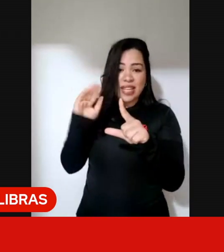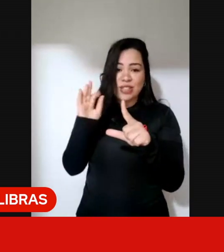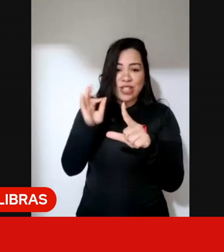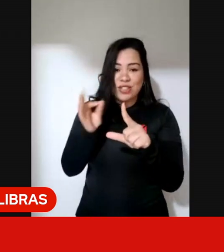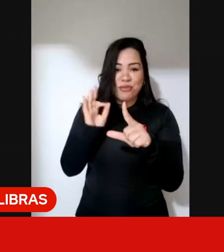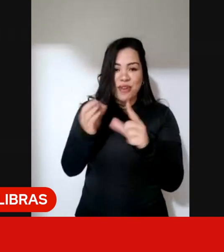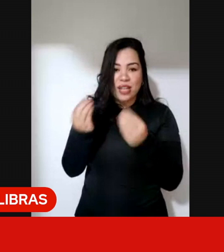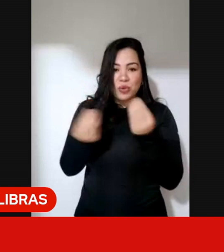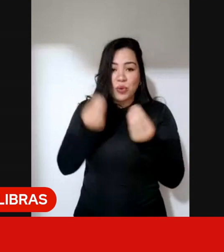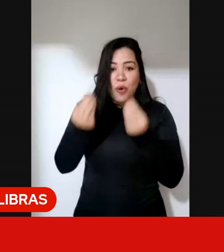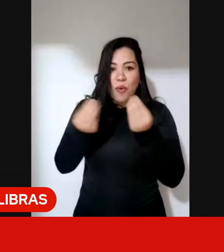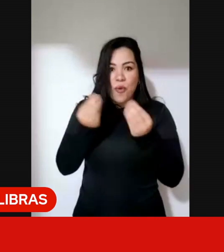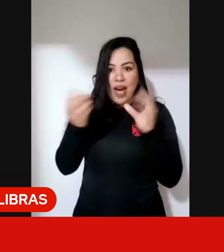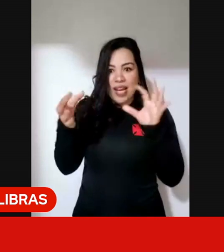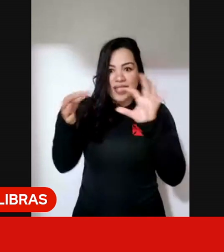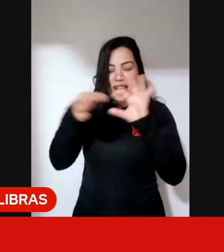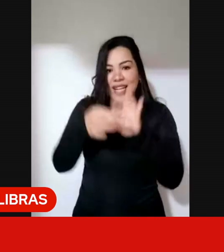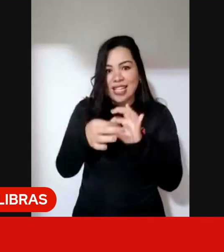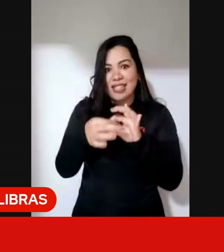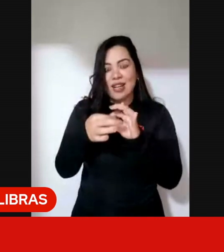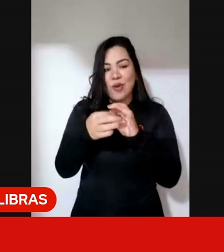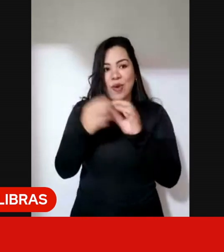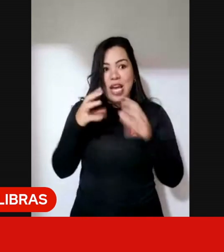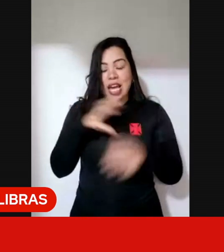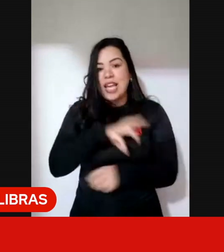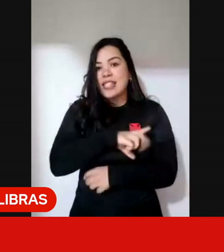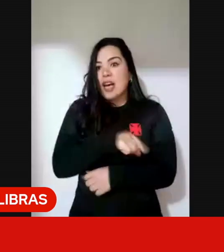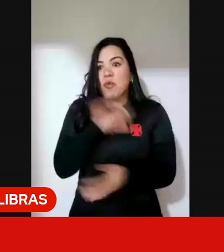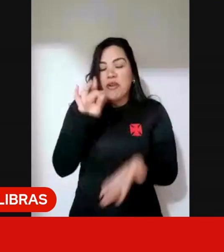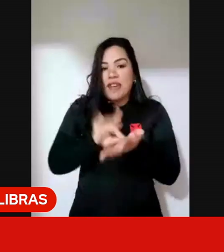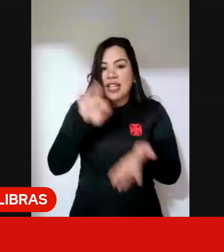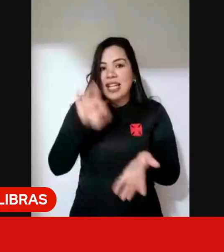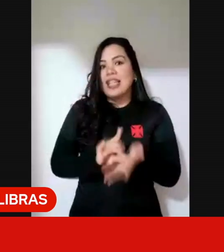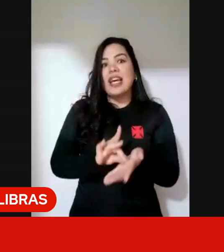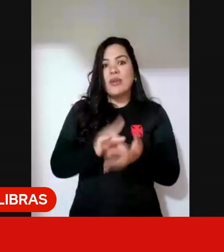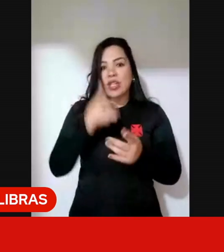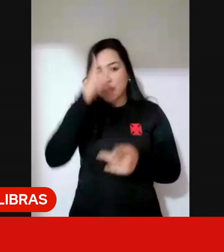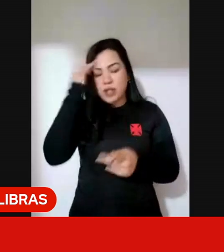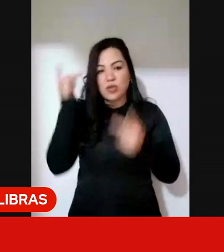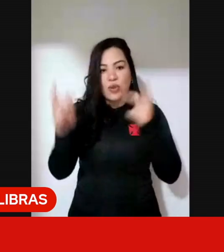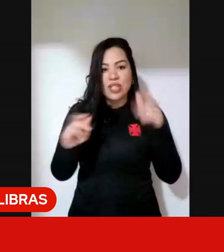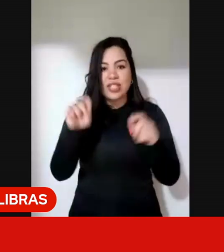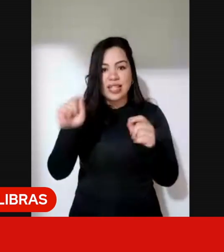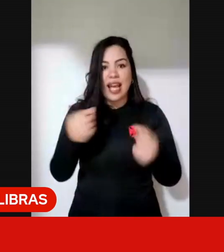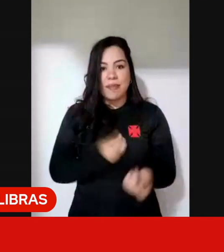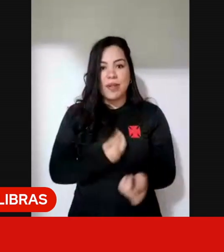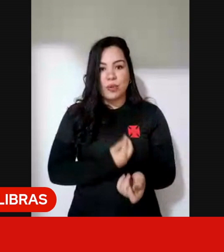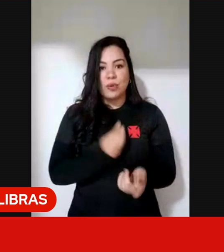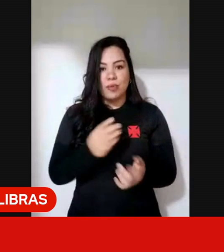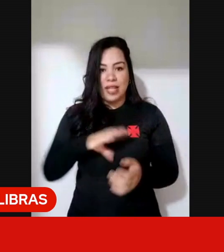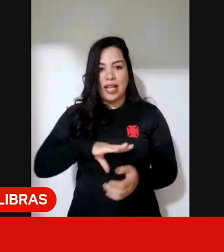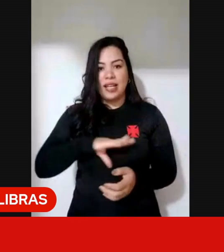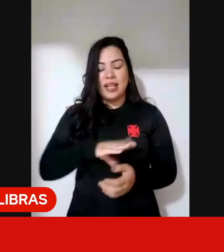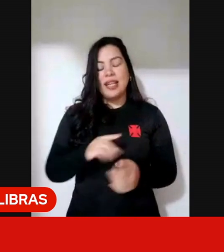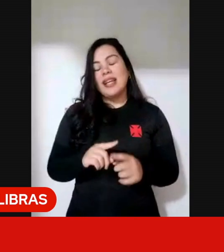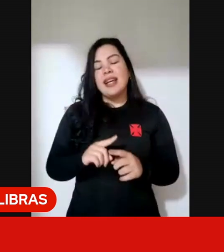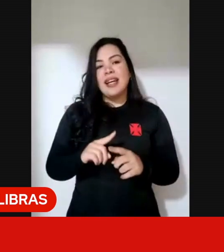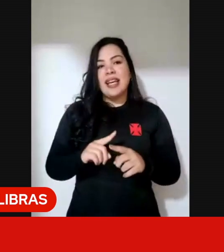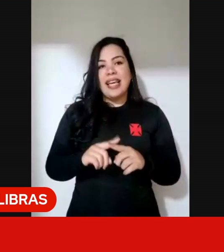não entendia de fato como era essa ligação, esse amor verdadeiro que as pessoas têm pelo clube,